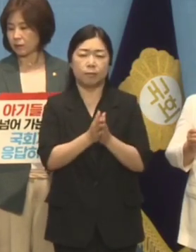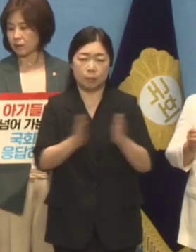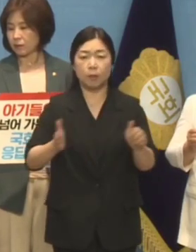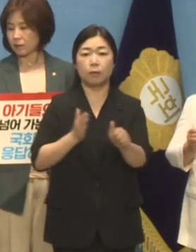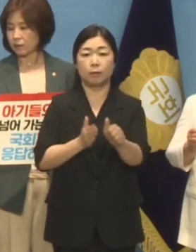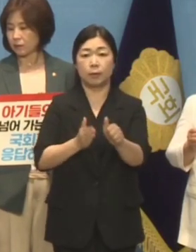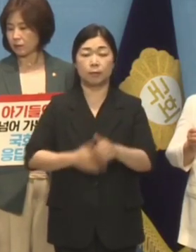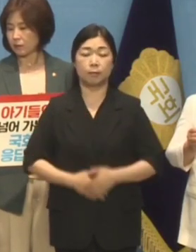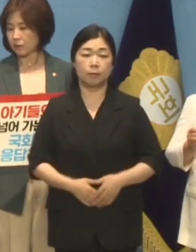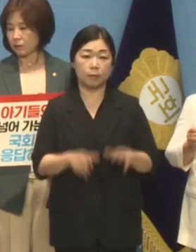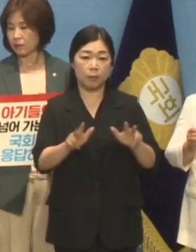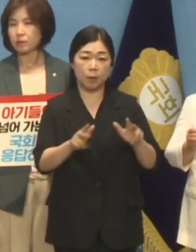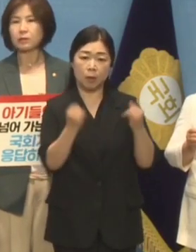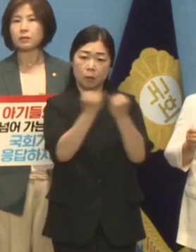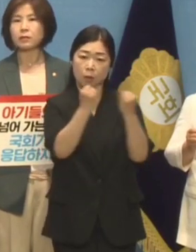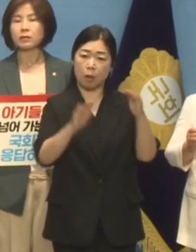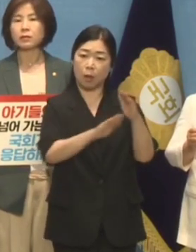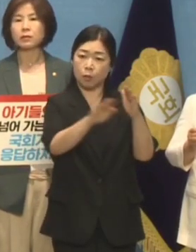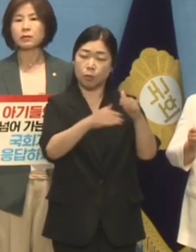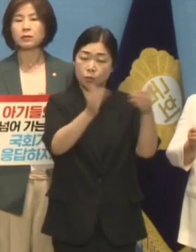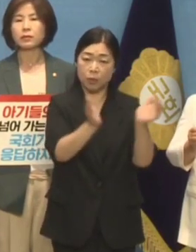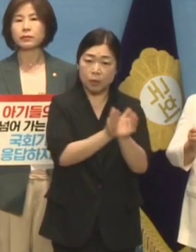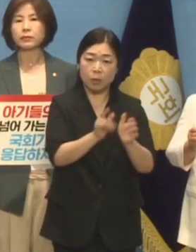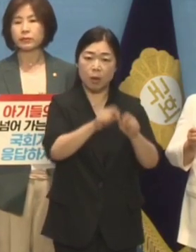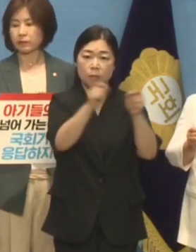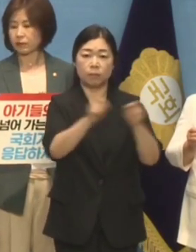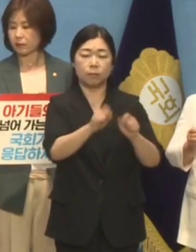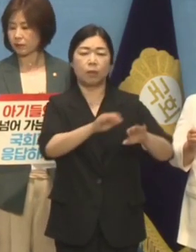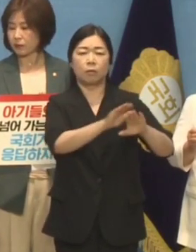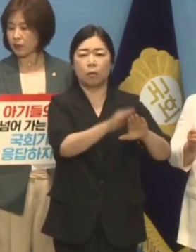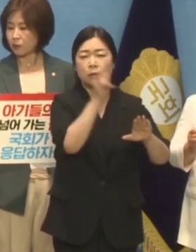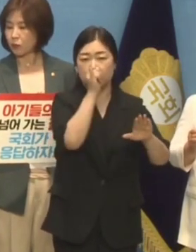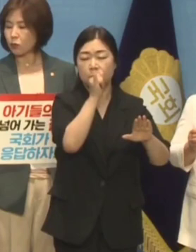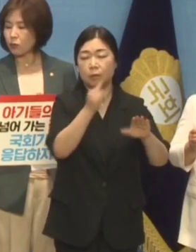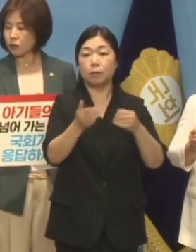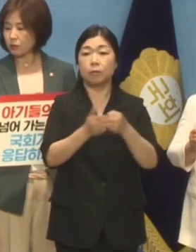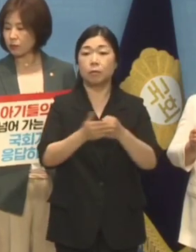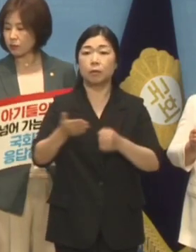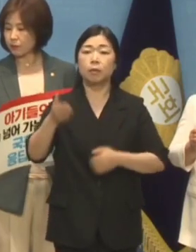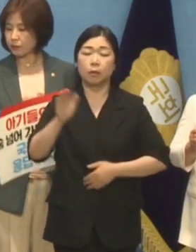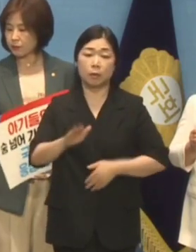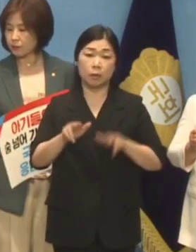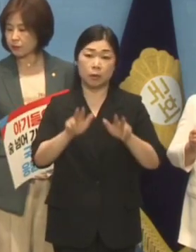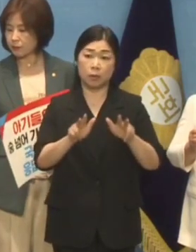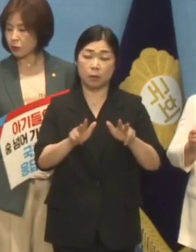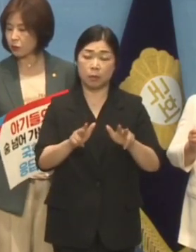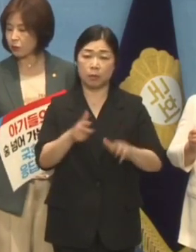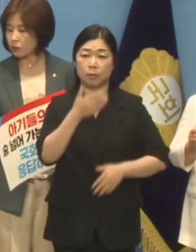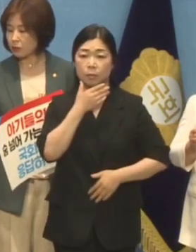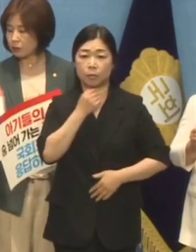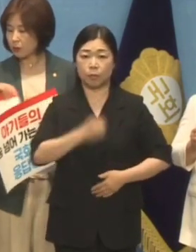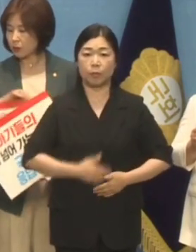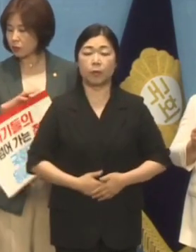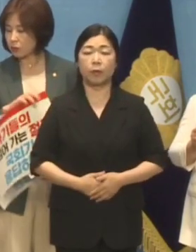촉구합니다. 현재 여성가족부에 계류되어 있음에도 불구하고